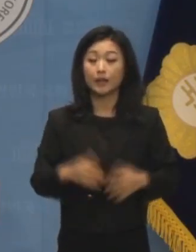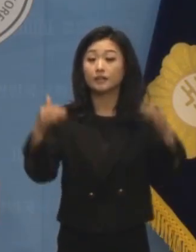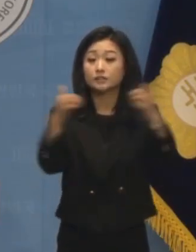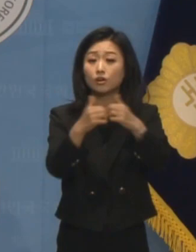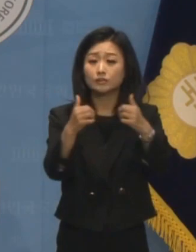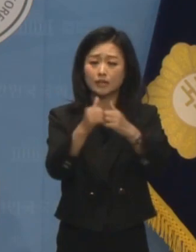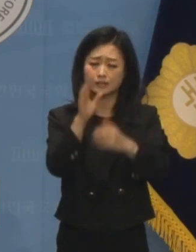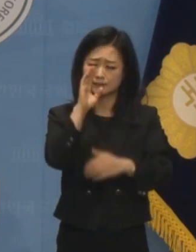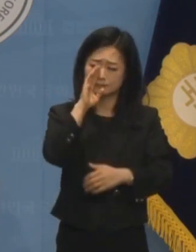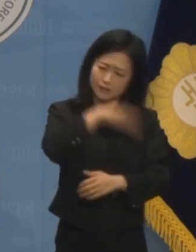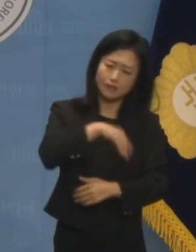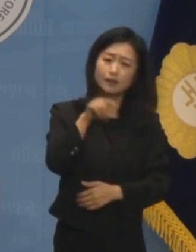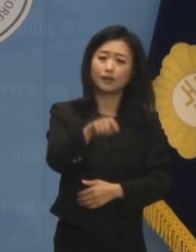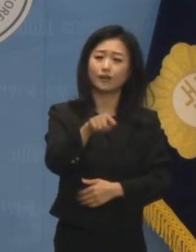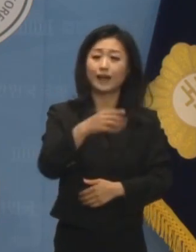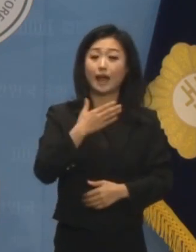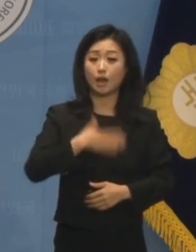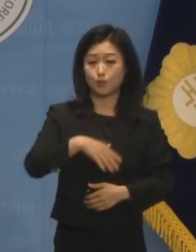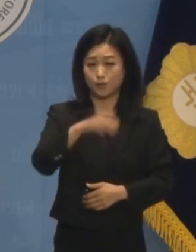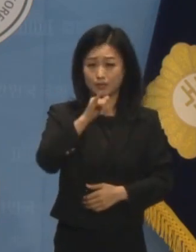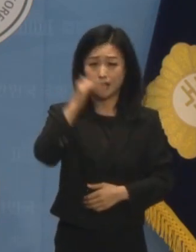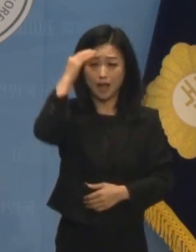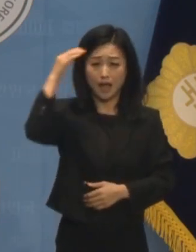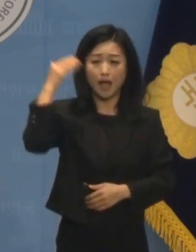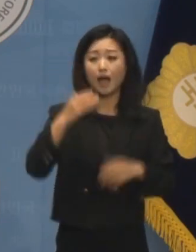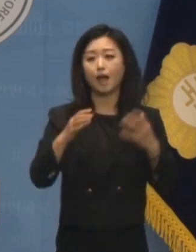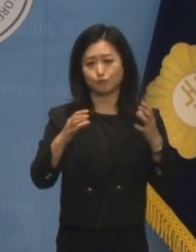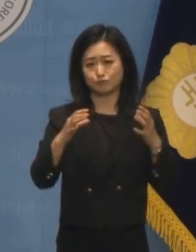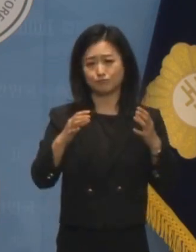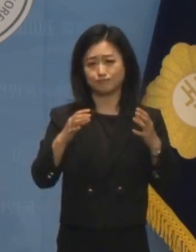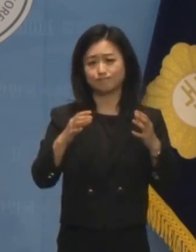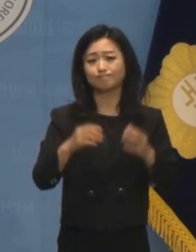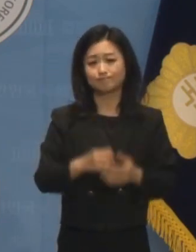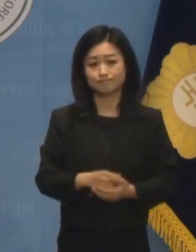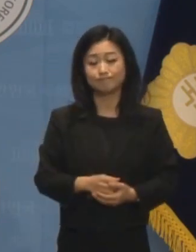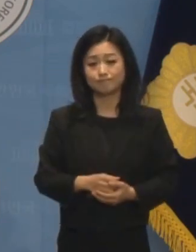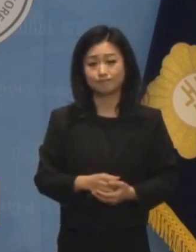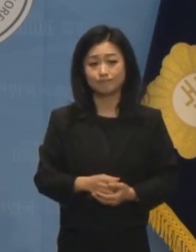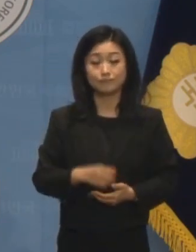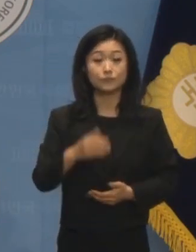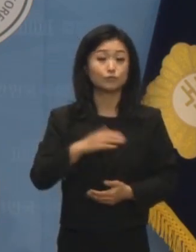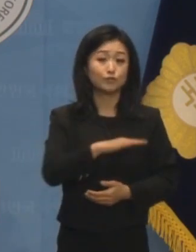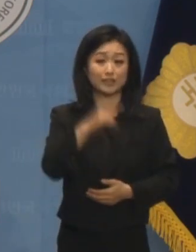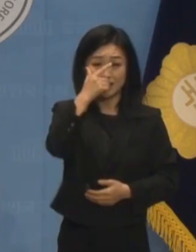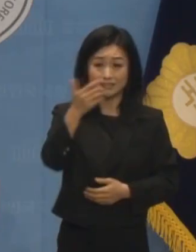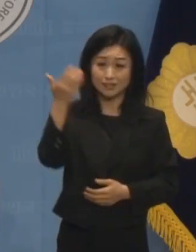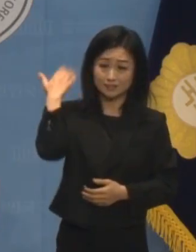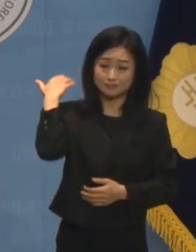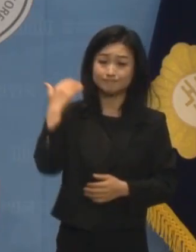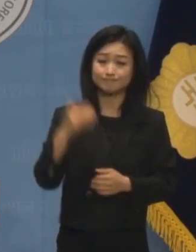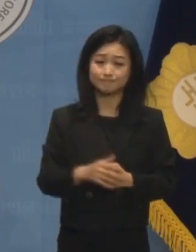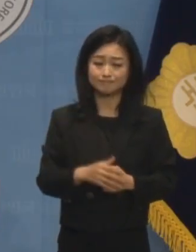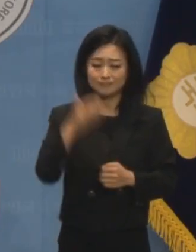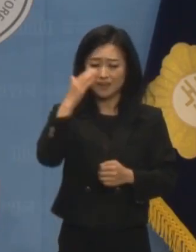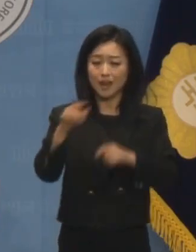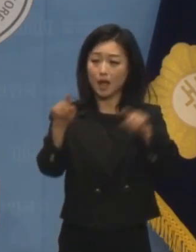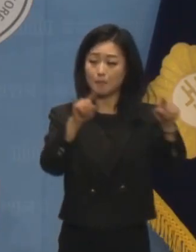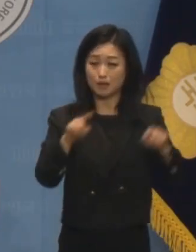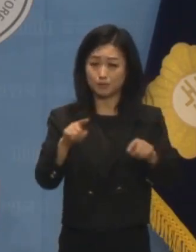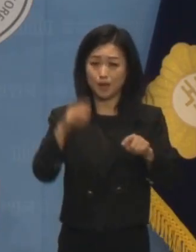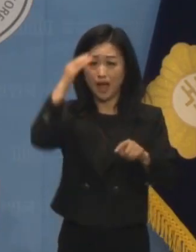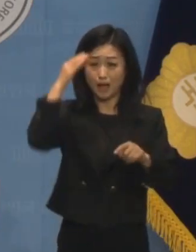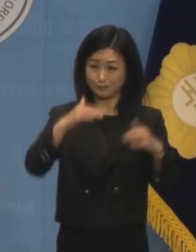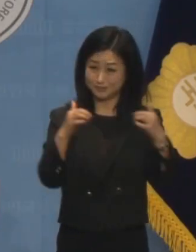전쟁의 참혹함을 누구보다 잘 알고 있는 대한민국입니다. 우리 또한 한반도 전쟁